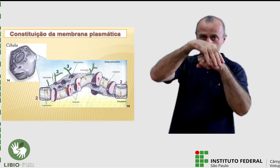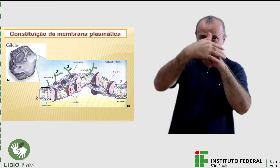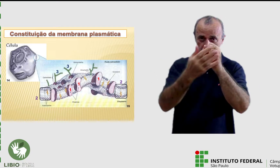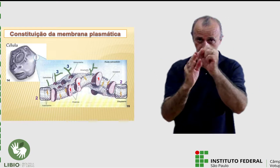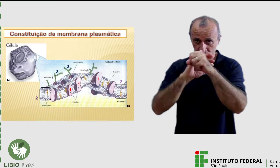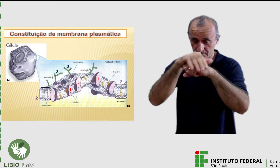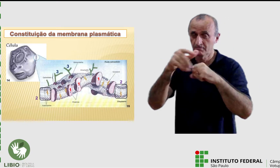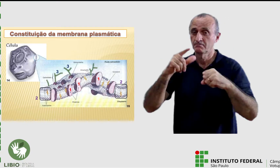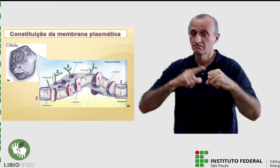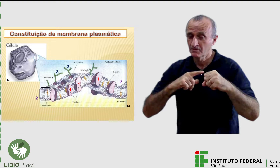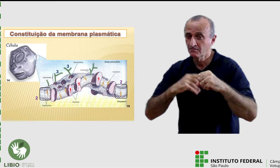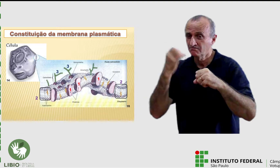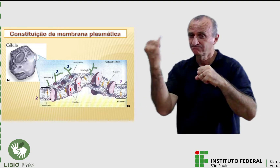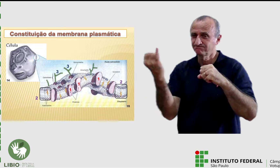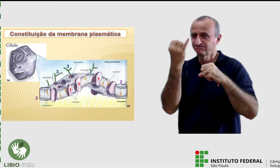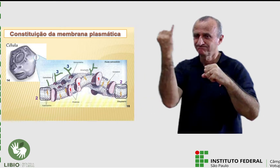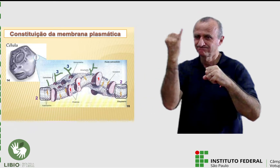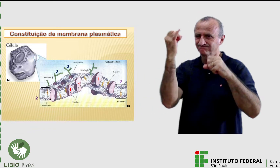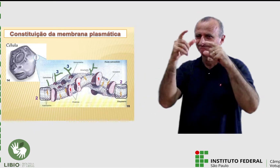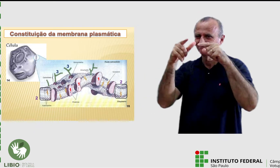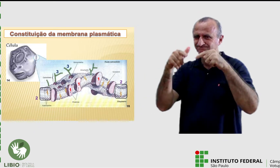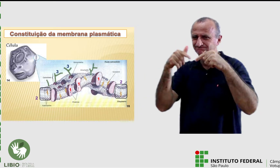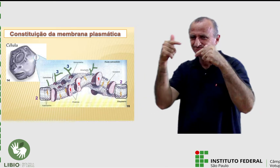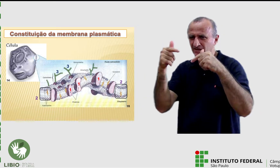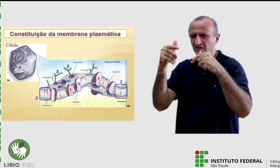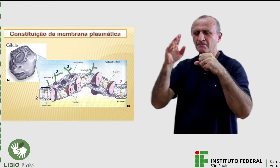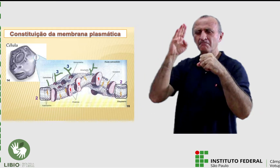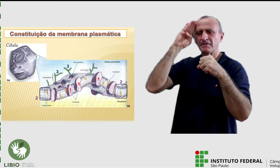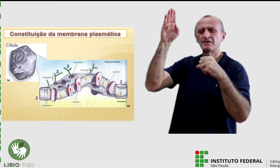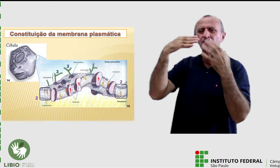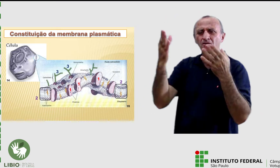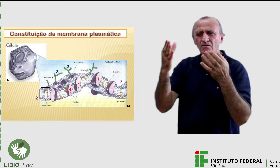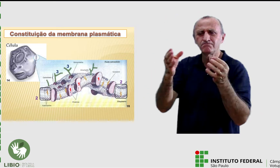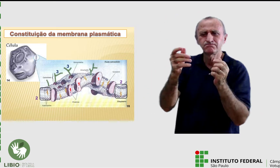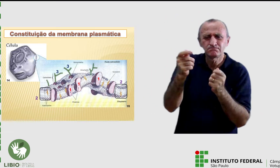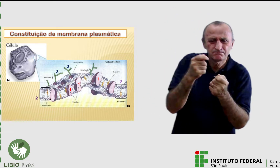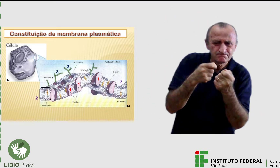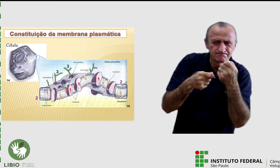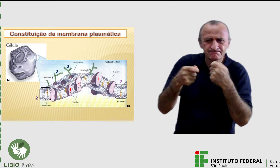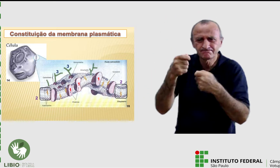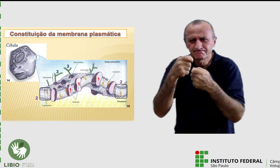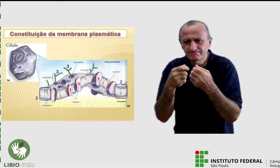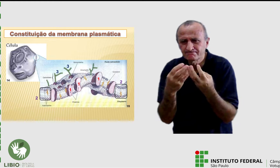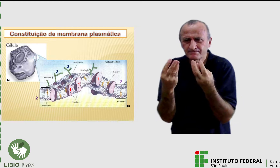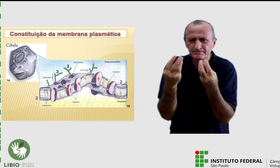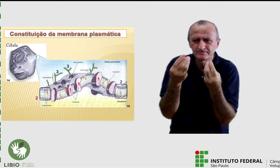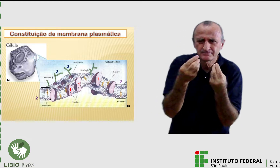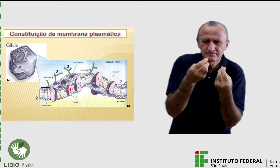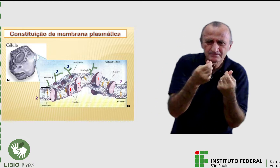A membrana desempenha diversas funções, porém sua função principal é controlar